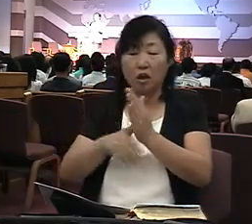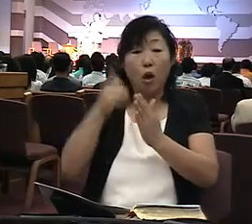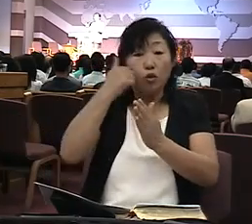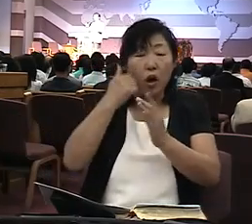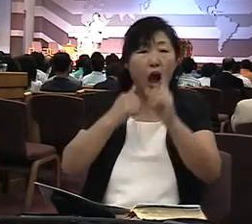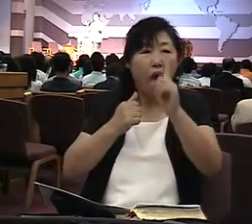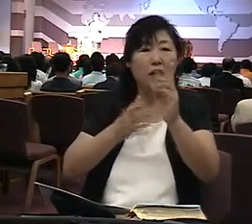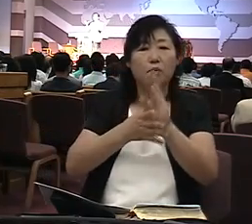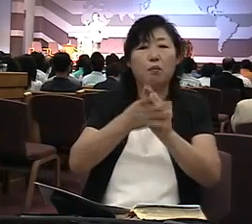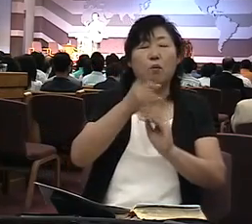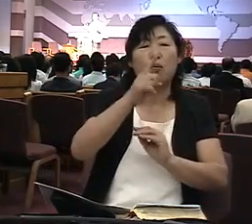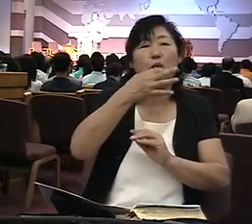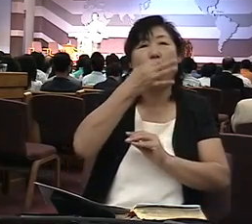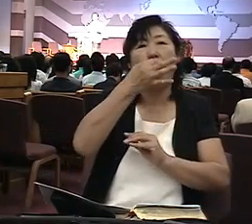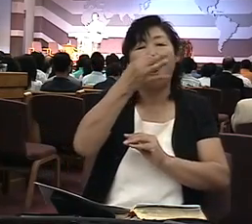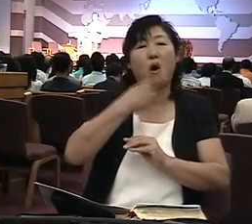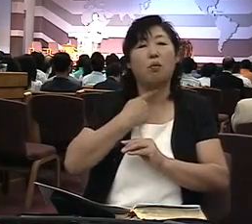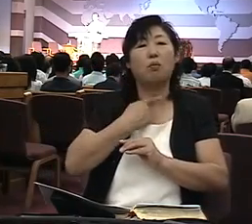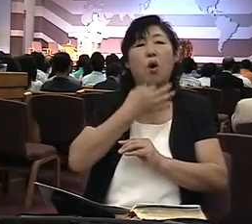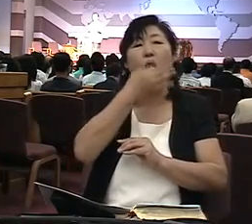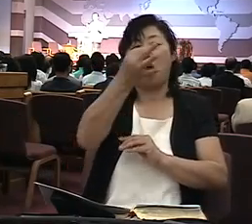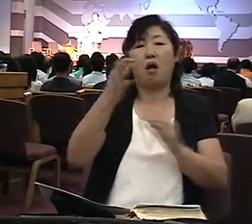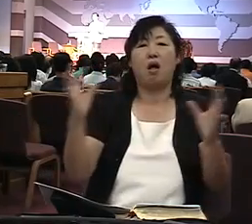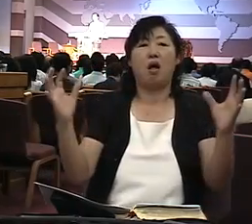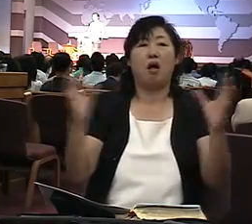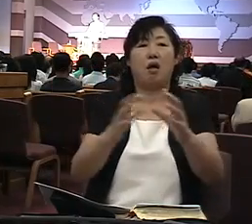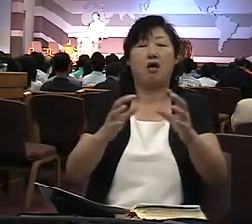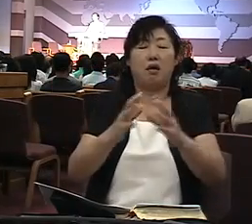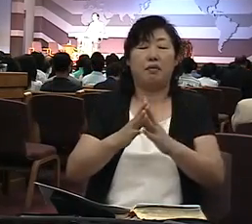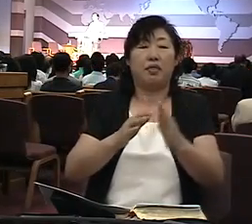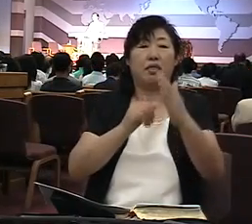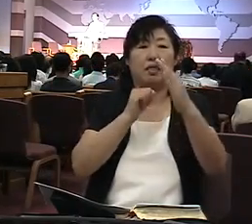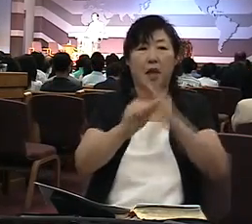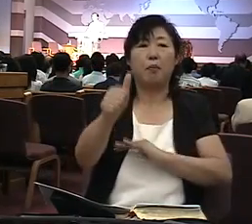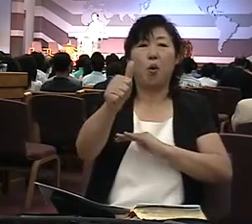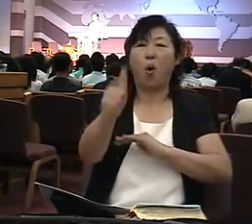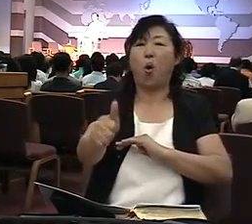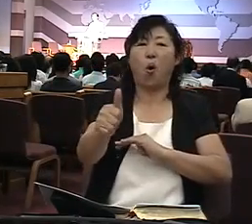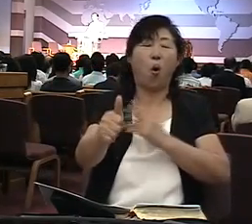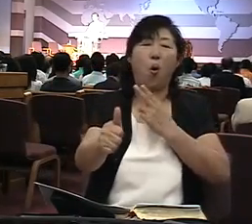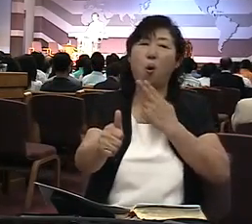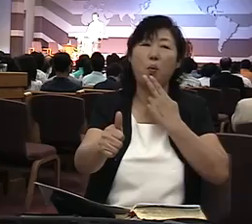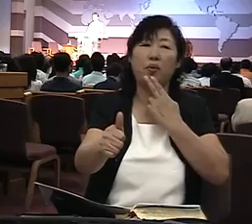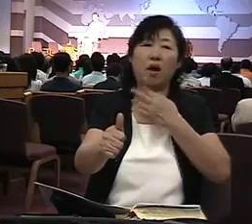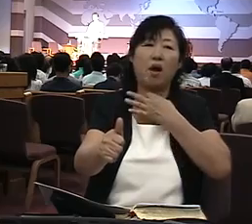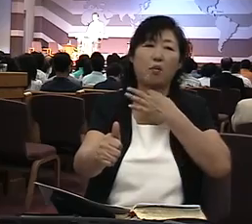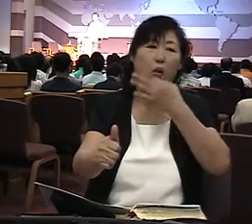목소리, 모든 교회를 대표할 수 있는 목소리가 없다는 것이 너무나 안타깝더라.